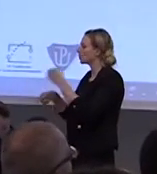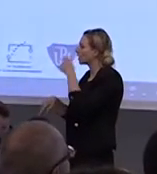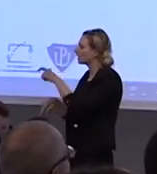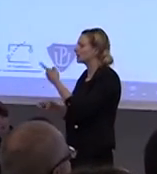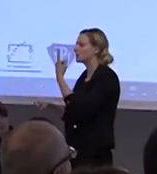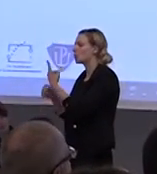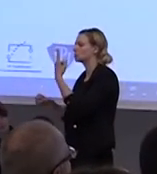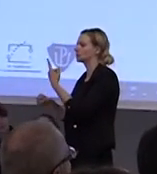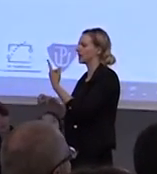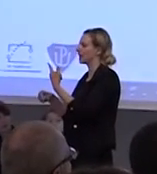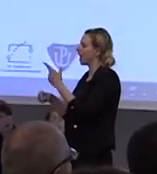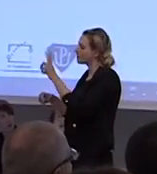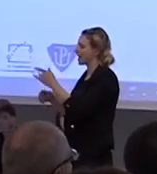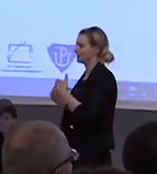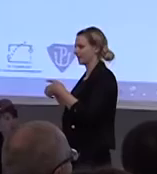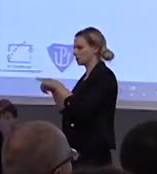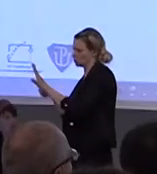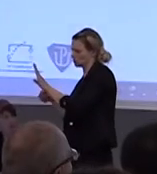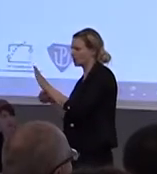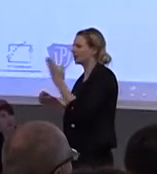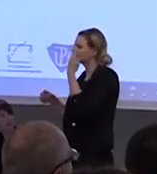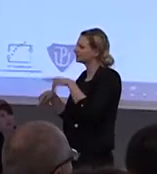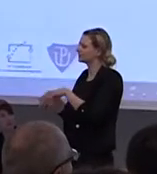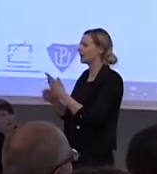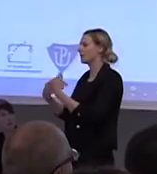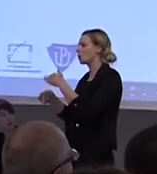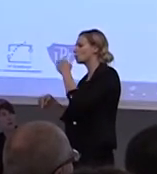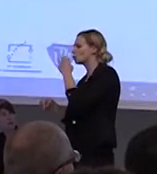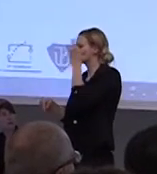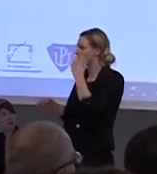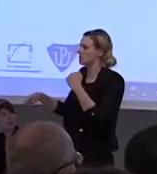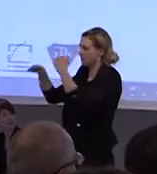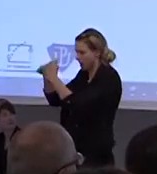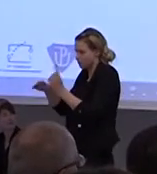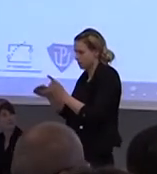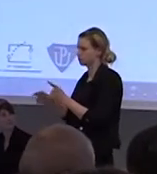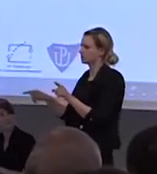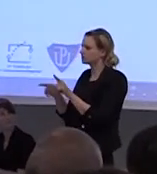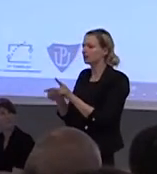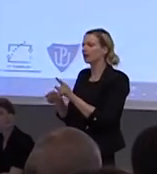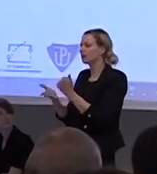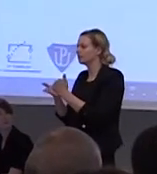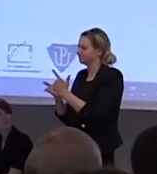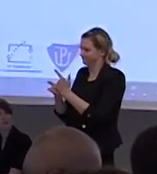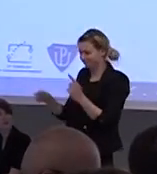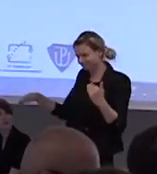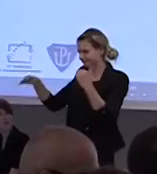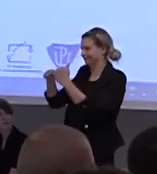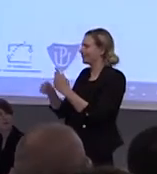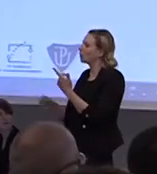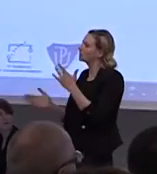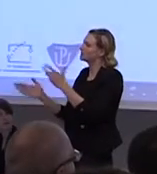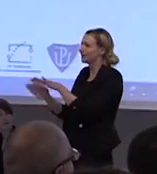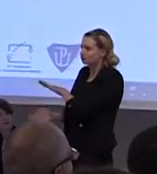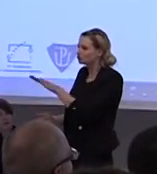rovnoprávnosti genderové a všech druhů rovnoprávnosti. There is one final thing I would like to say to you today. A ráda bych